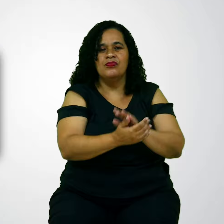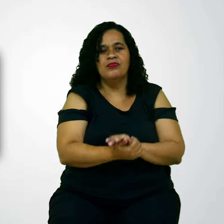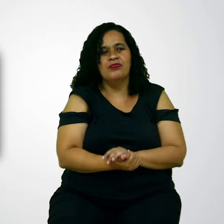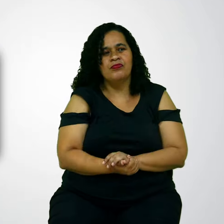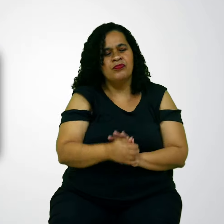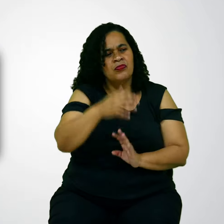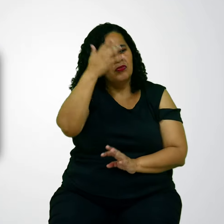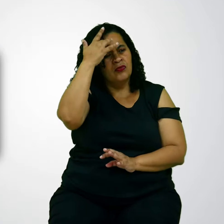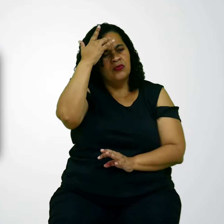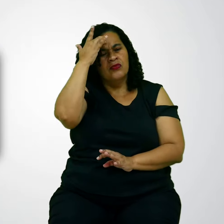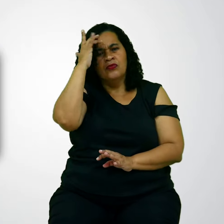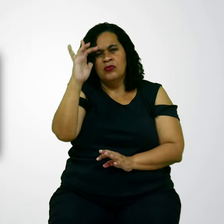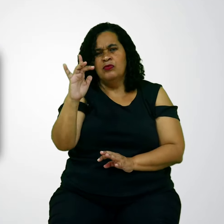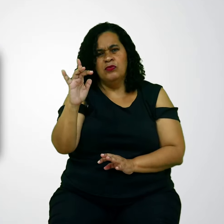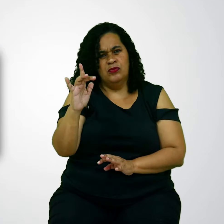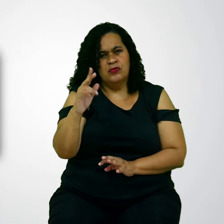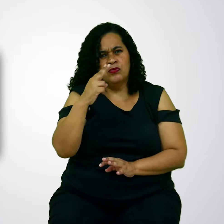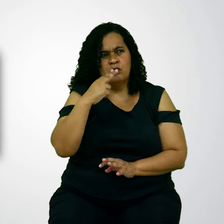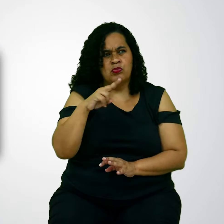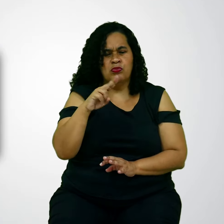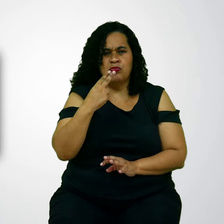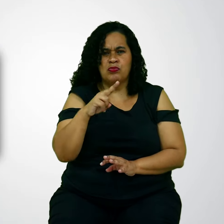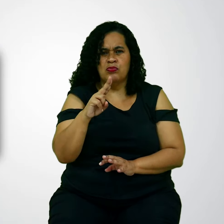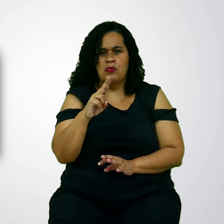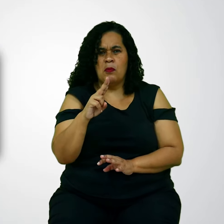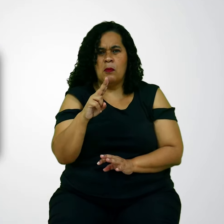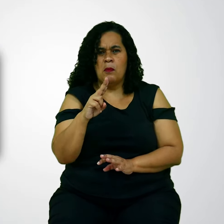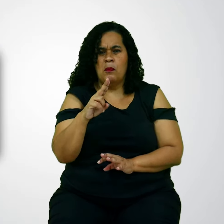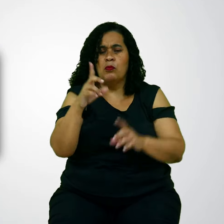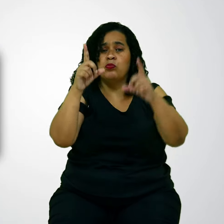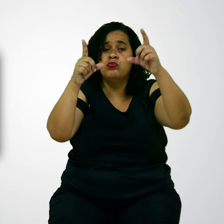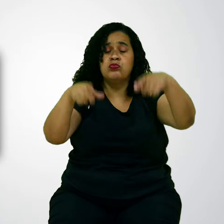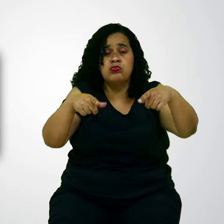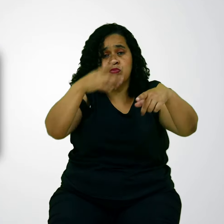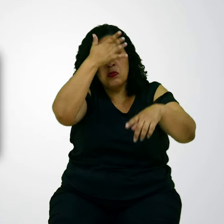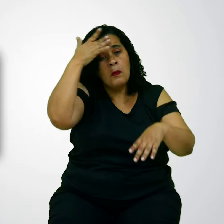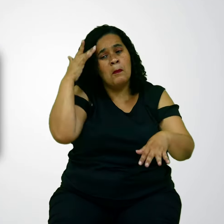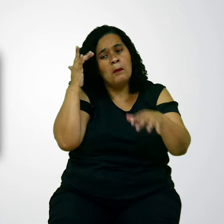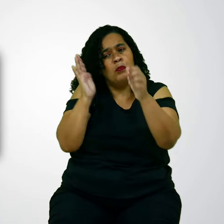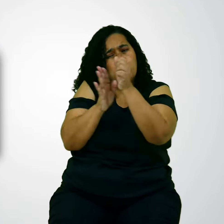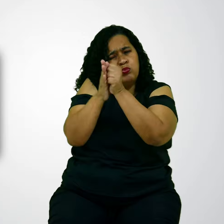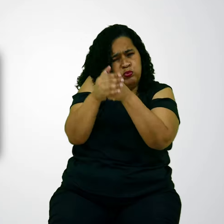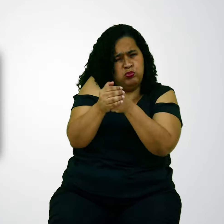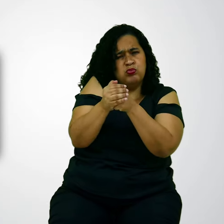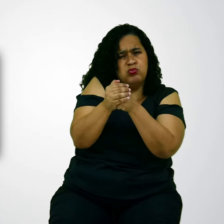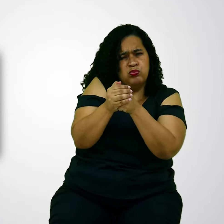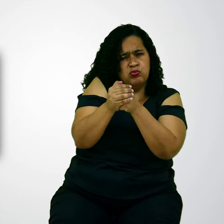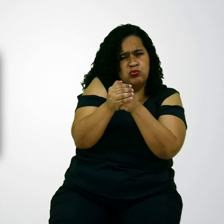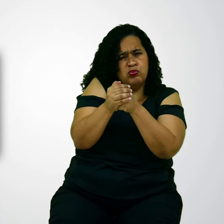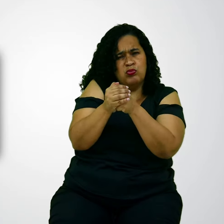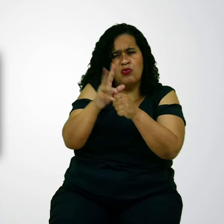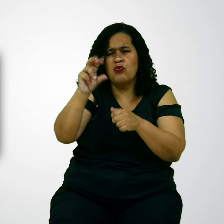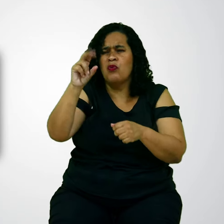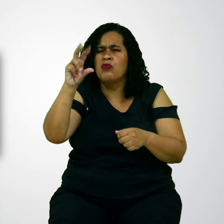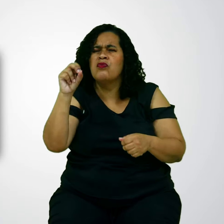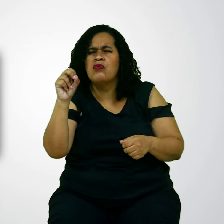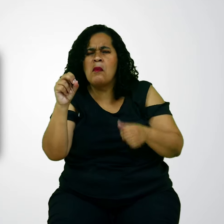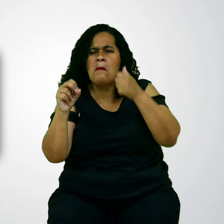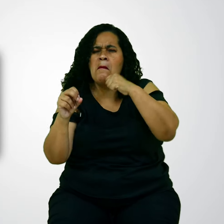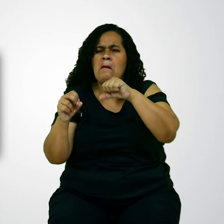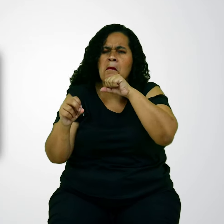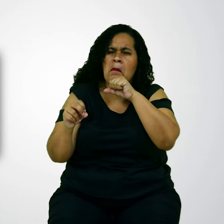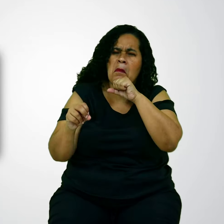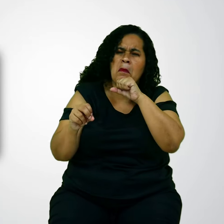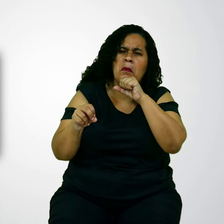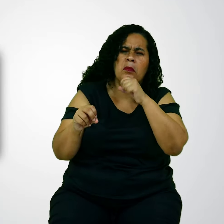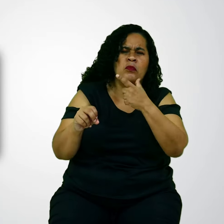qual foi o buraco que você se escondeu. Eu não sei qual foi o buraco que a sua avó se escondeu. Seu avô se escondeu. Sei que